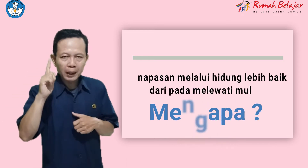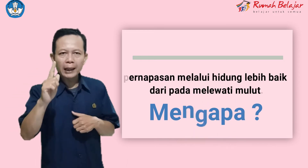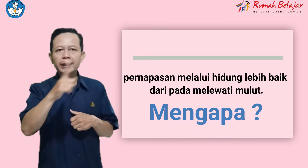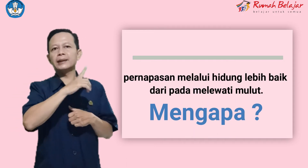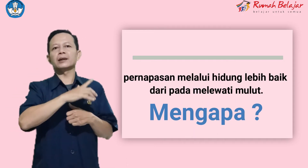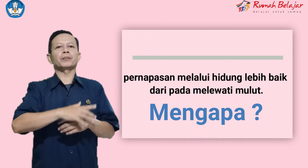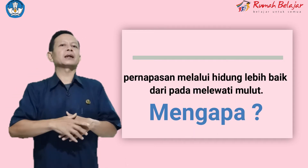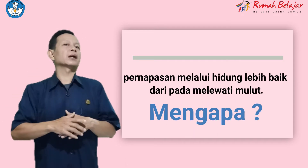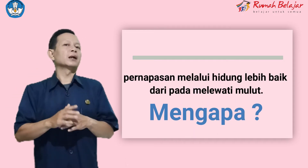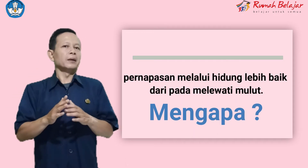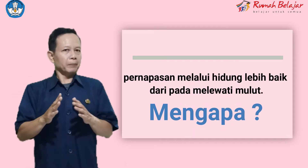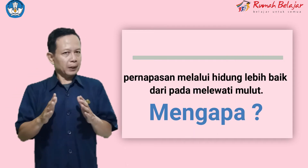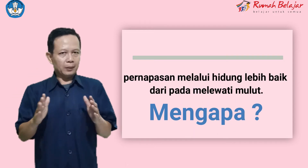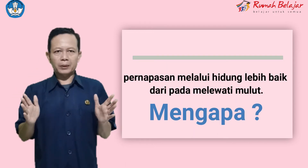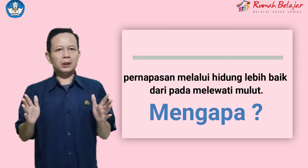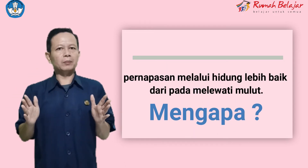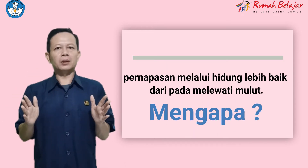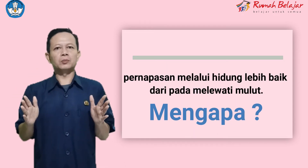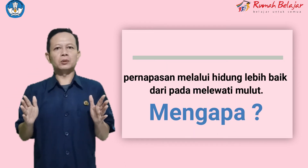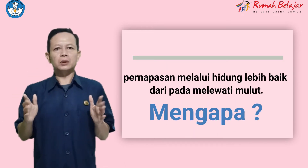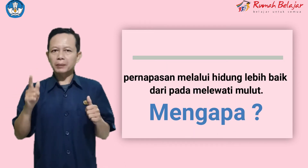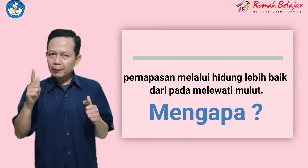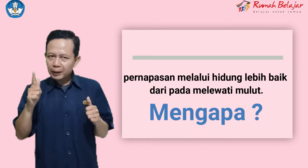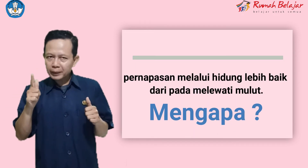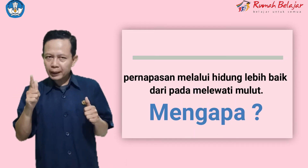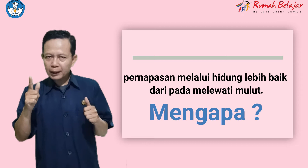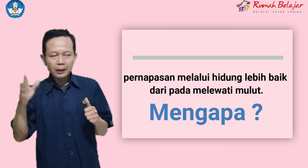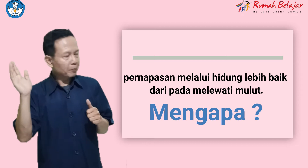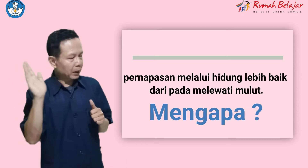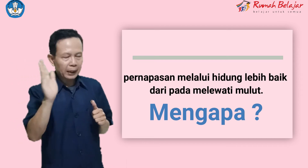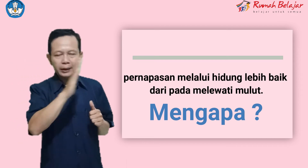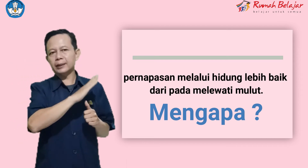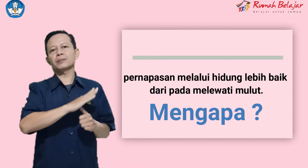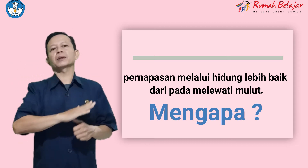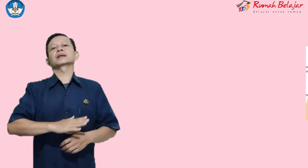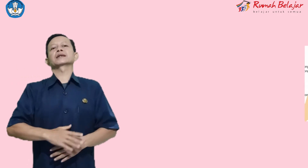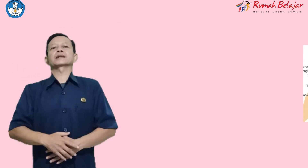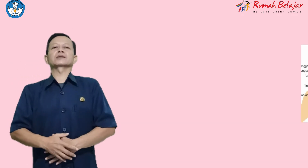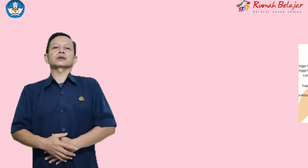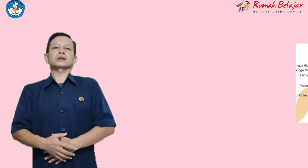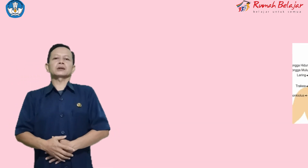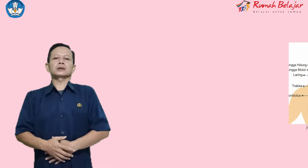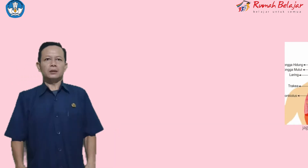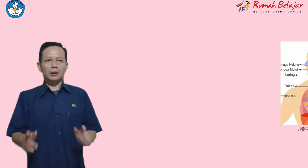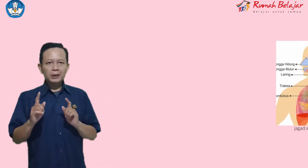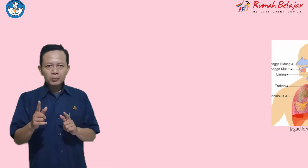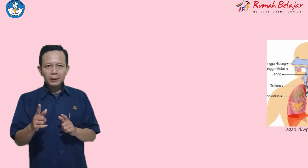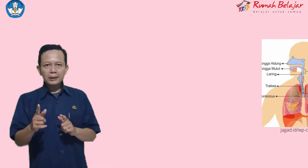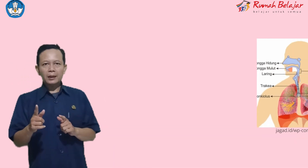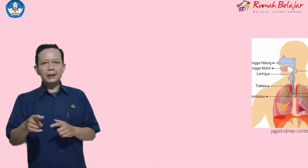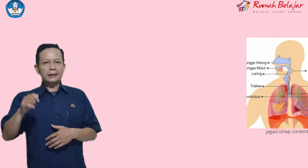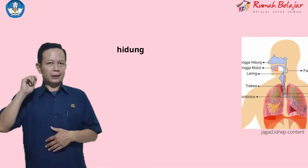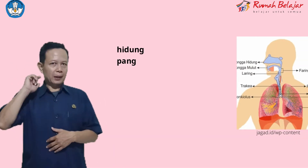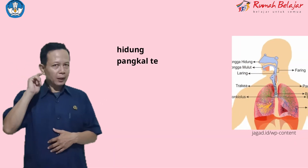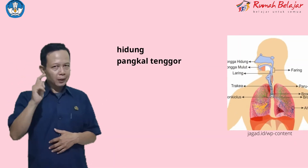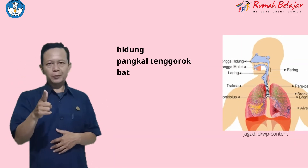lebih baik daripada pernapasan melalui mulut. Mengapa demikian? Mari kita pelajari selanjutnya. Sahabat rumah